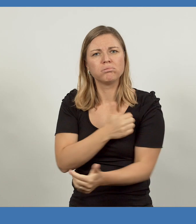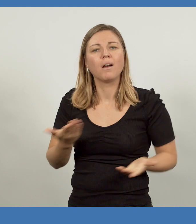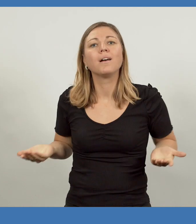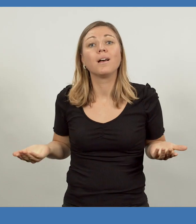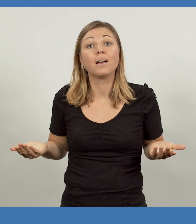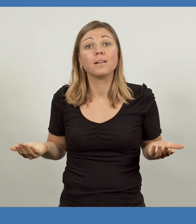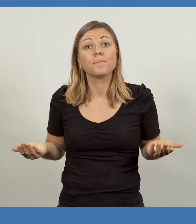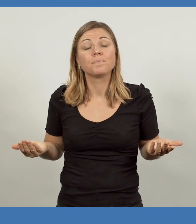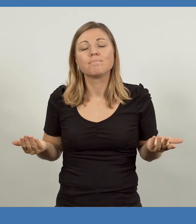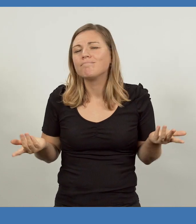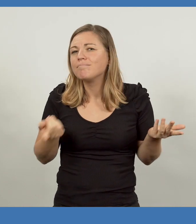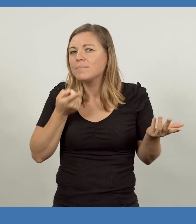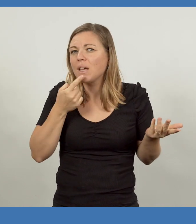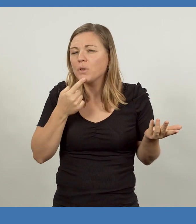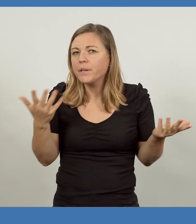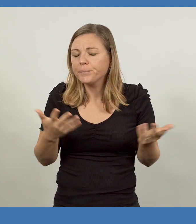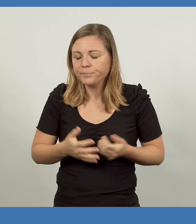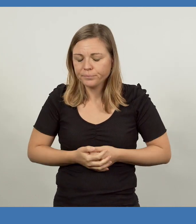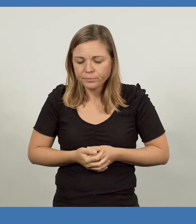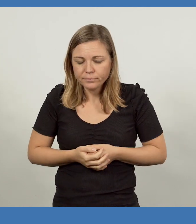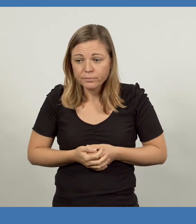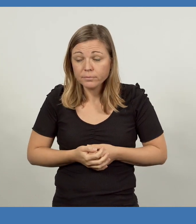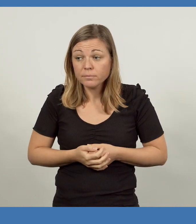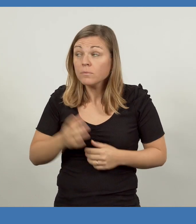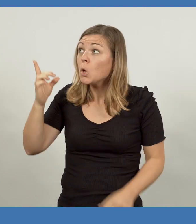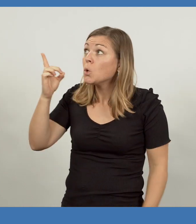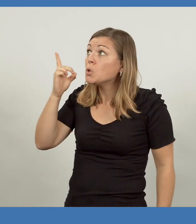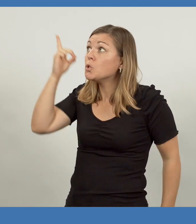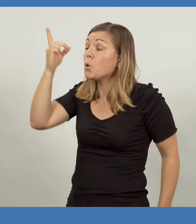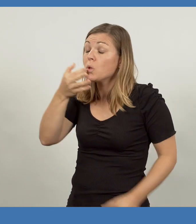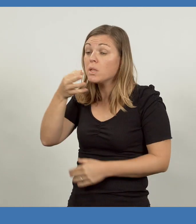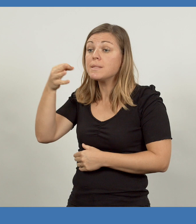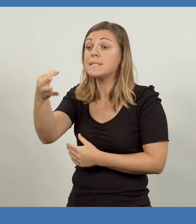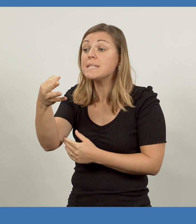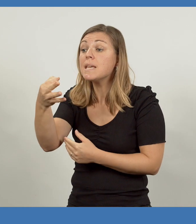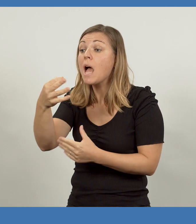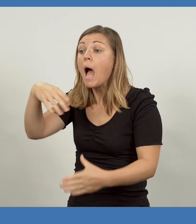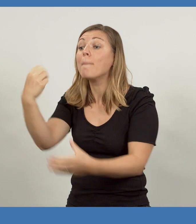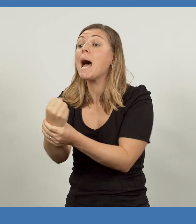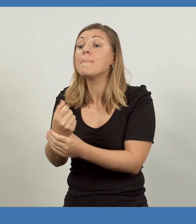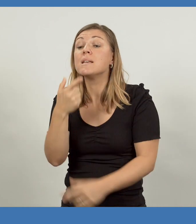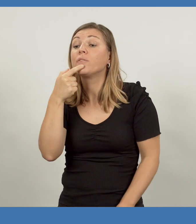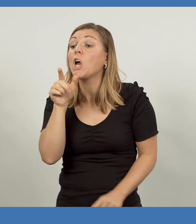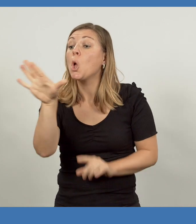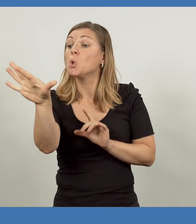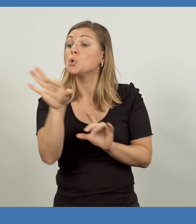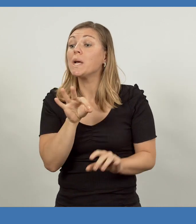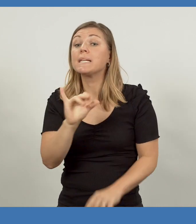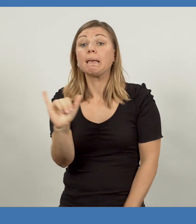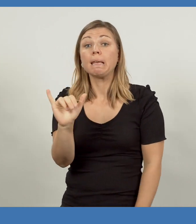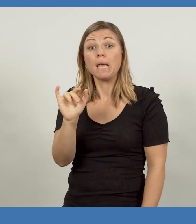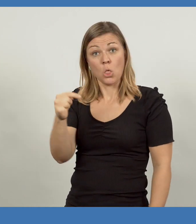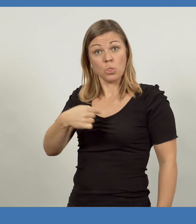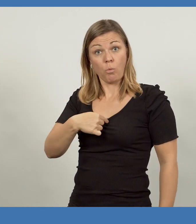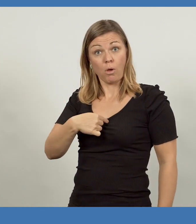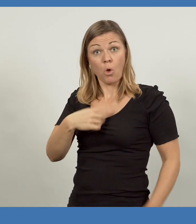peut comprendre cela aussi par le fait que Dieu disait à Abraham, choisis entre toi et moi, choisis entre ton rêve